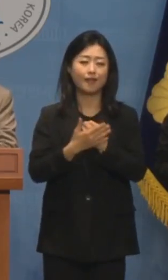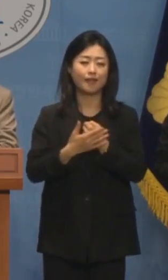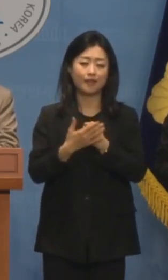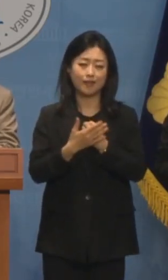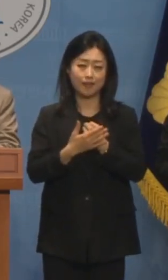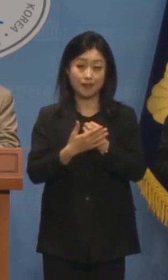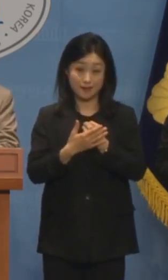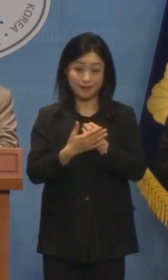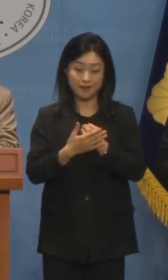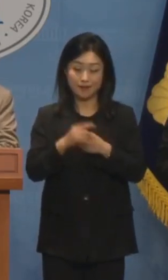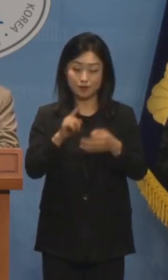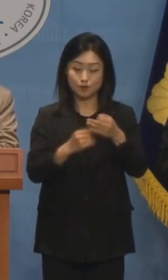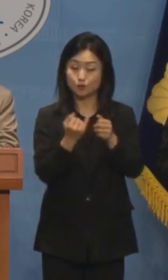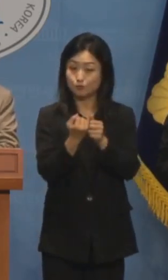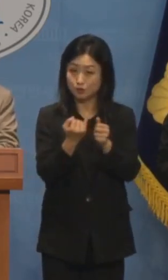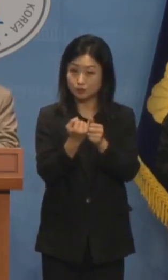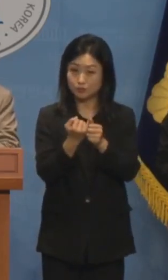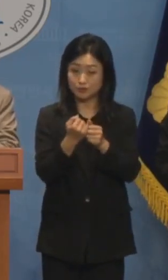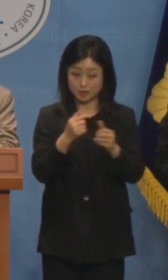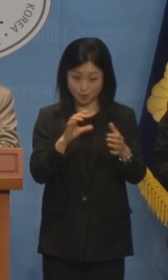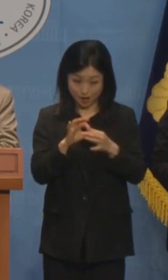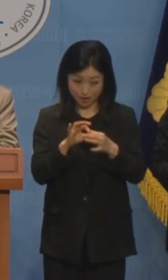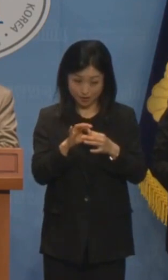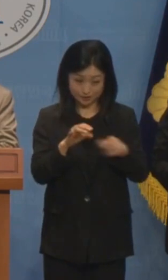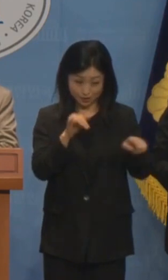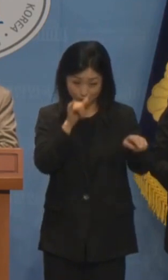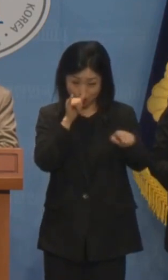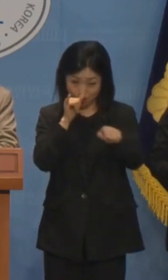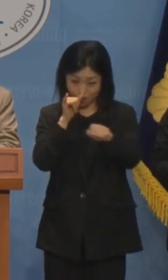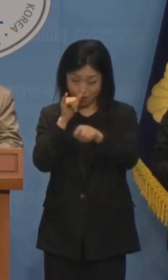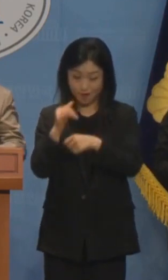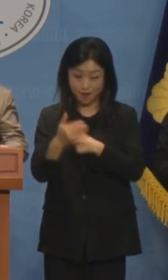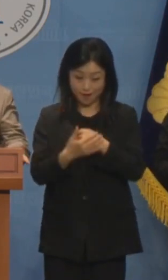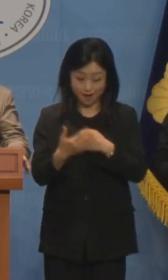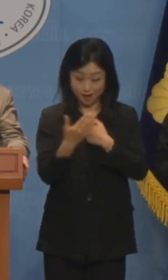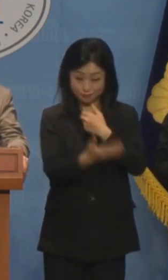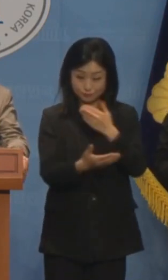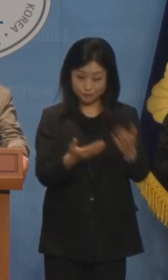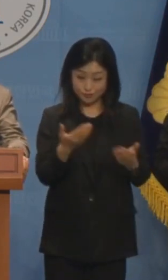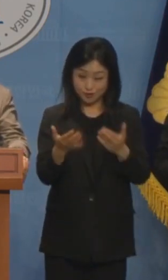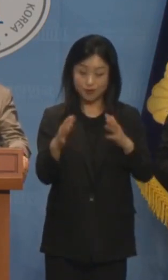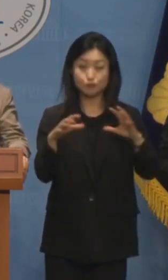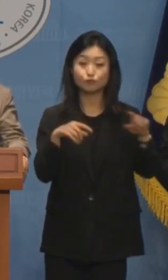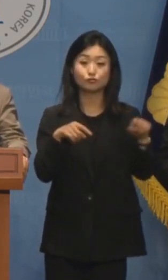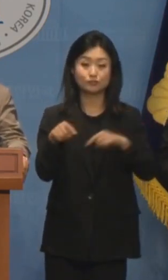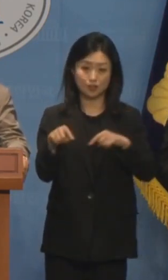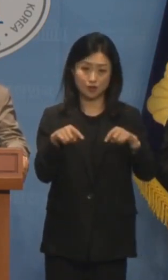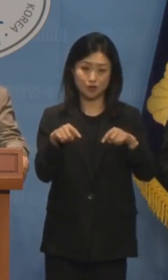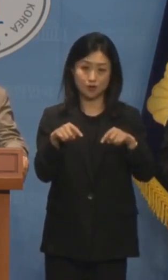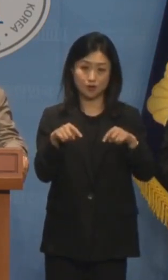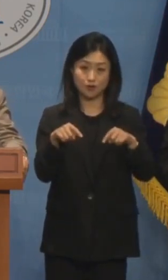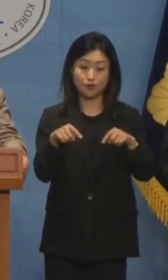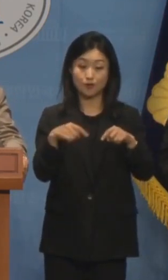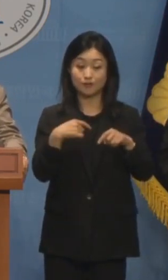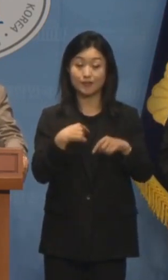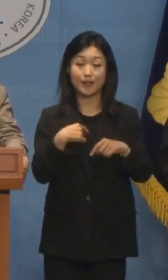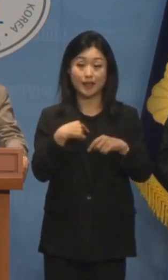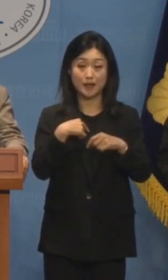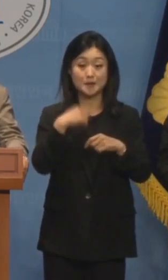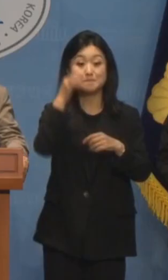세력들의 김건희, 윤석열 부부와 일가족의 배를 불리는 국정을 운영해 왔음을